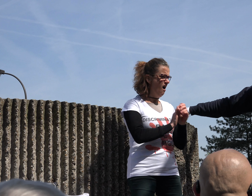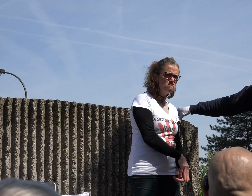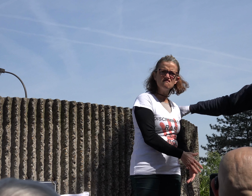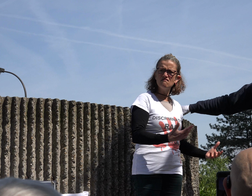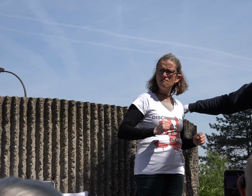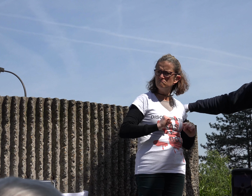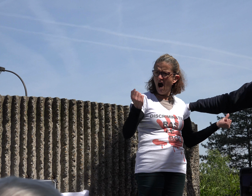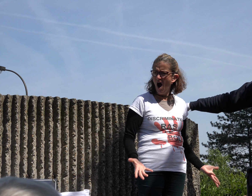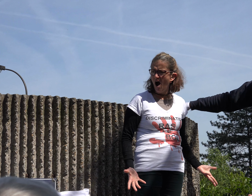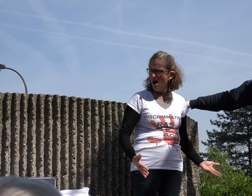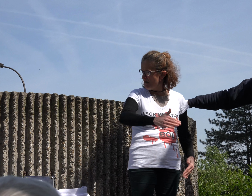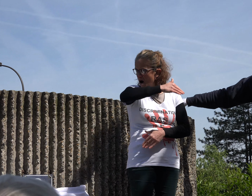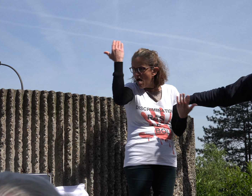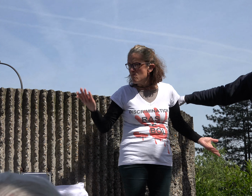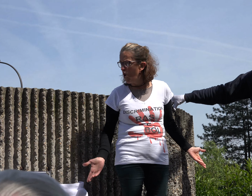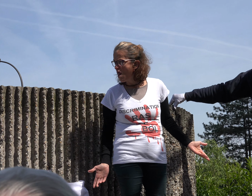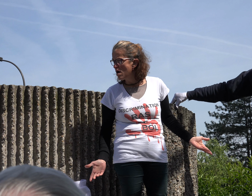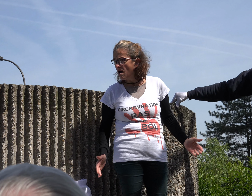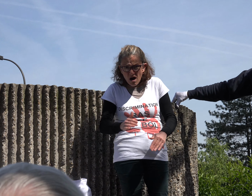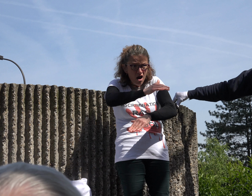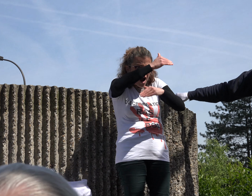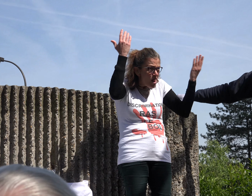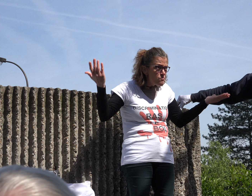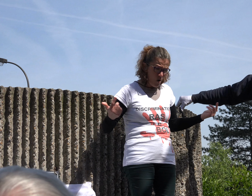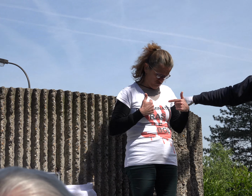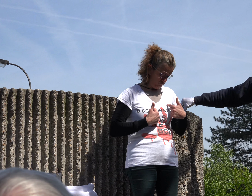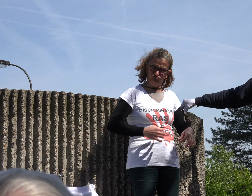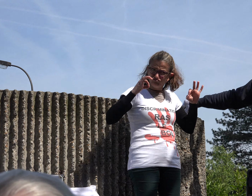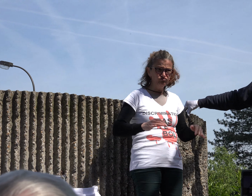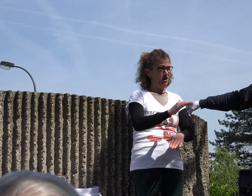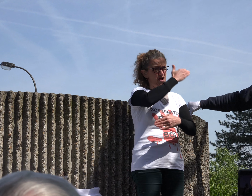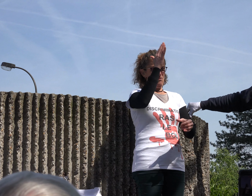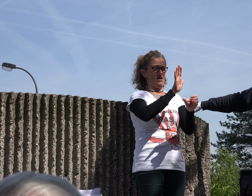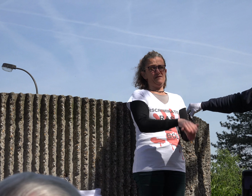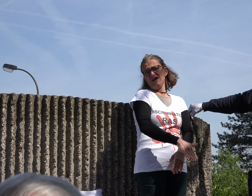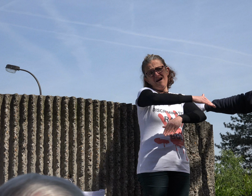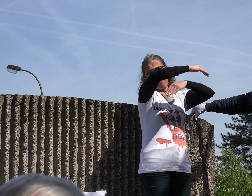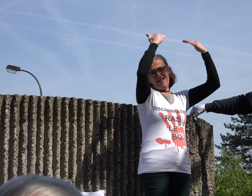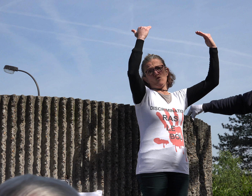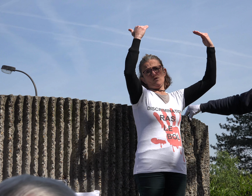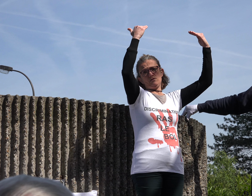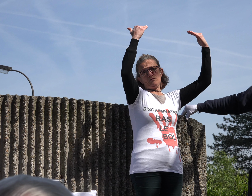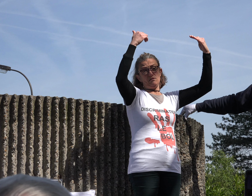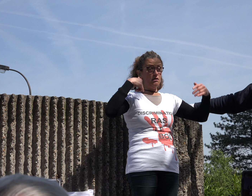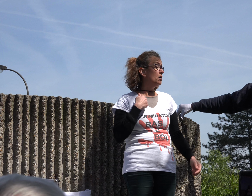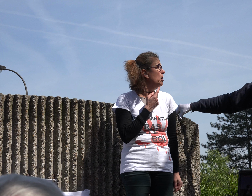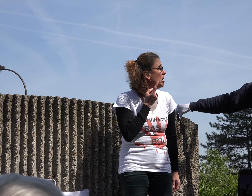et j'en ai une marque de cette oppression. Ras-le-bol, ben voilà, ça correspond bien à mon t-shirt, marre de cette discrimination.